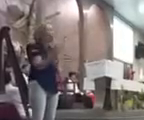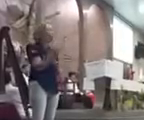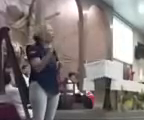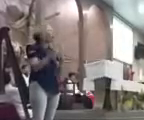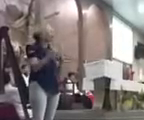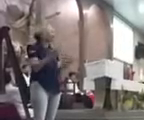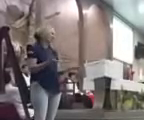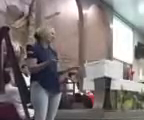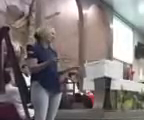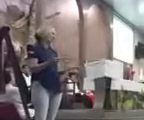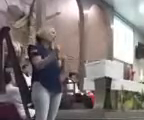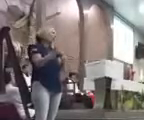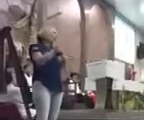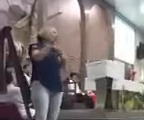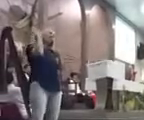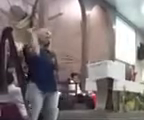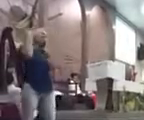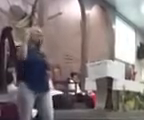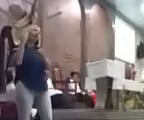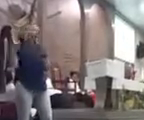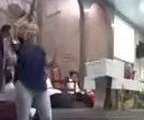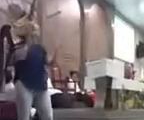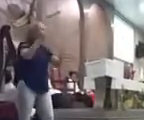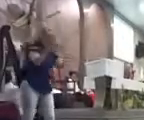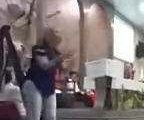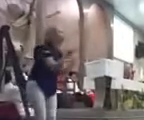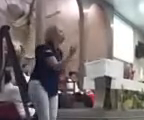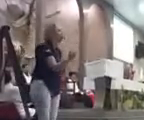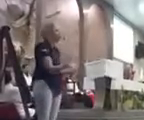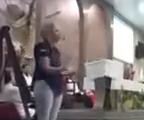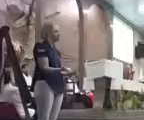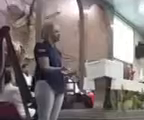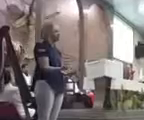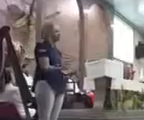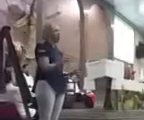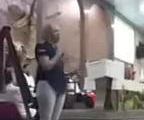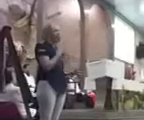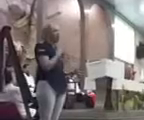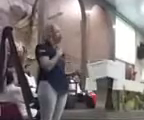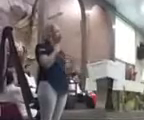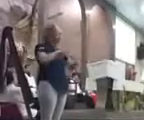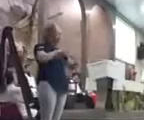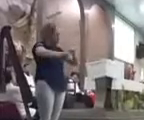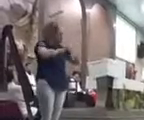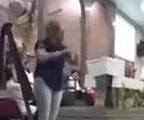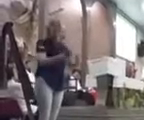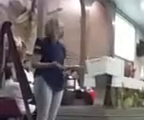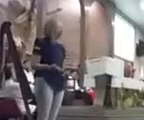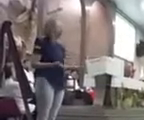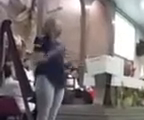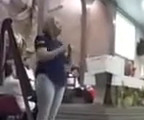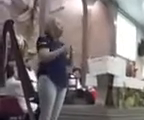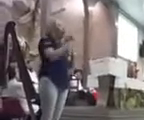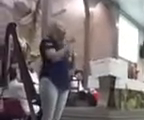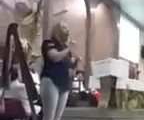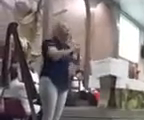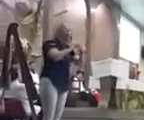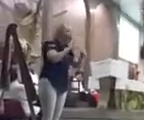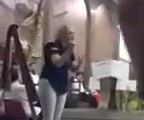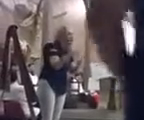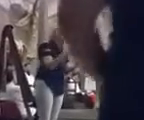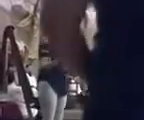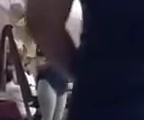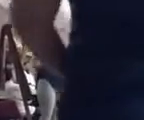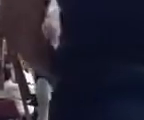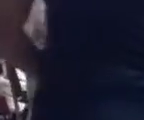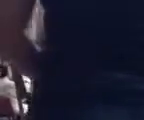anos, 40 anos do mesmo jeito. E quando nós queremos uma renovação, quando queremos firmar